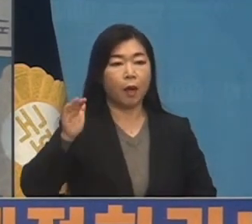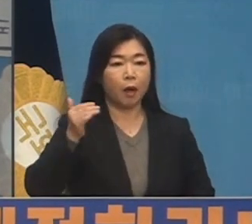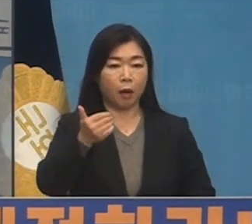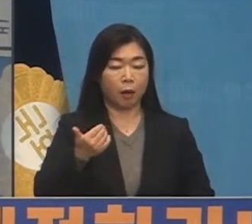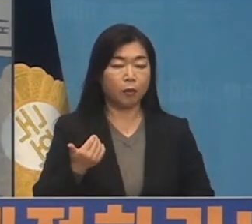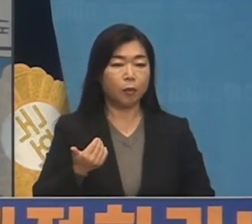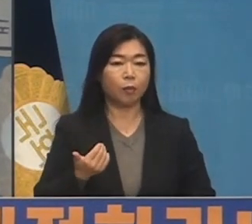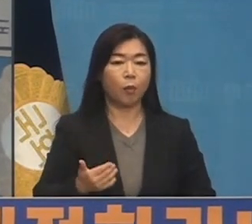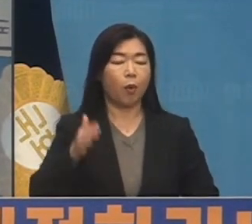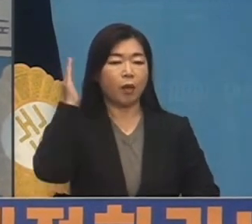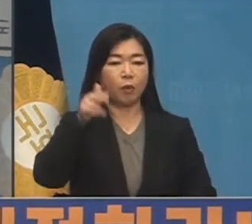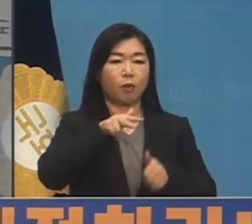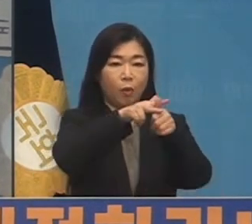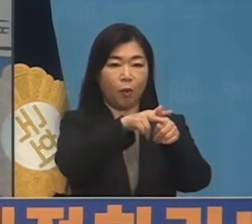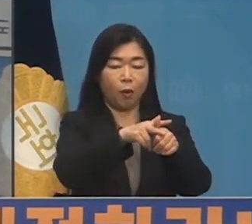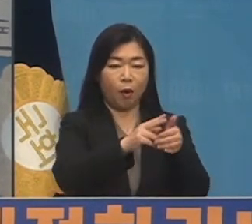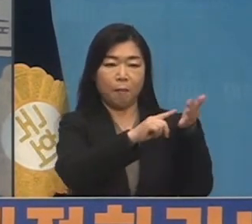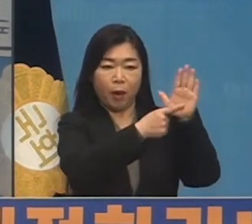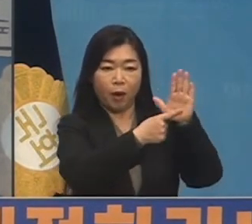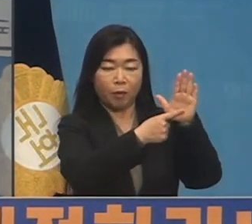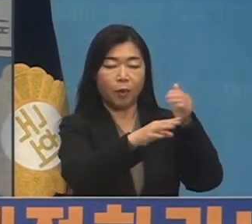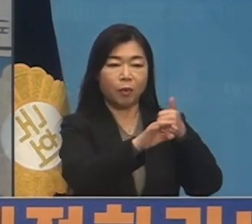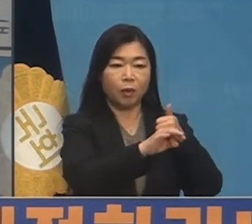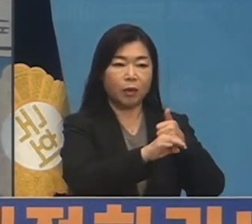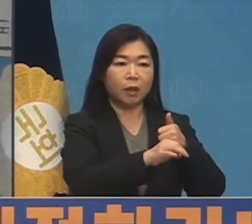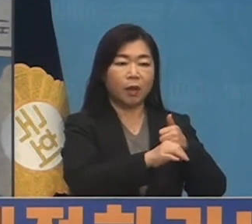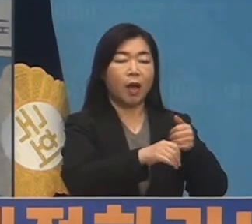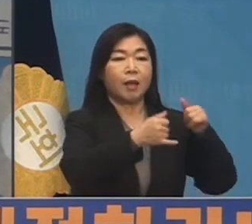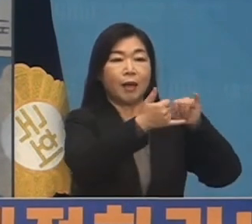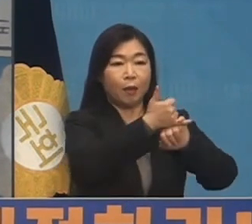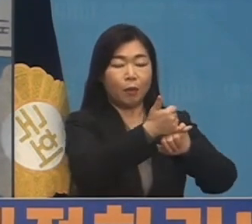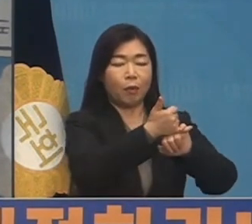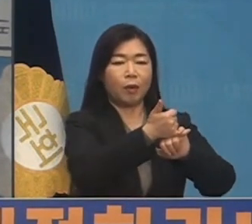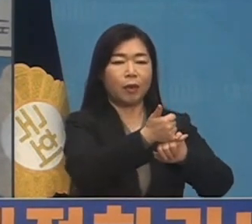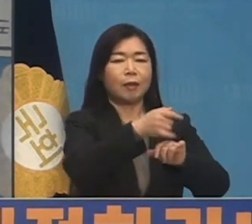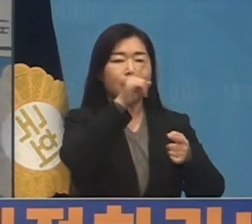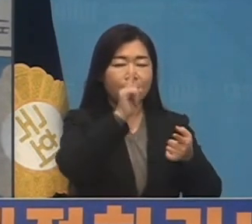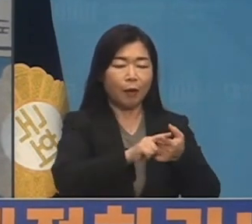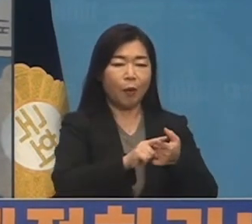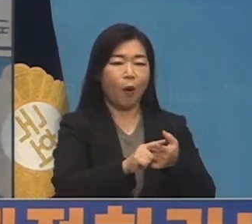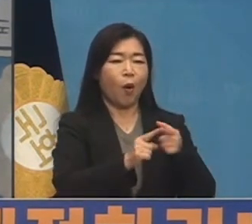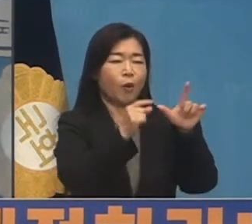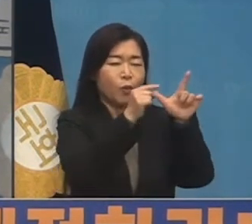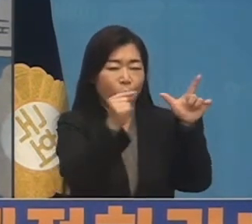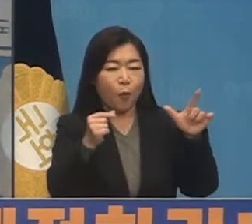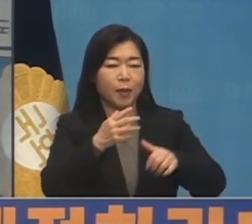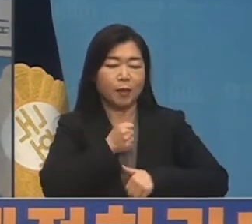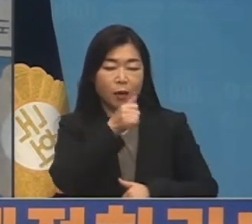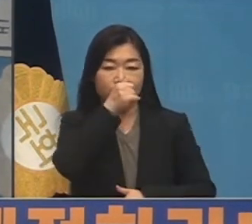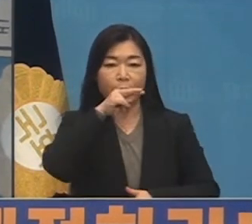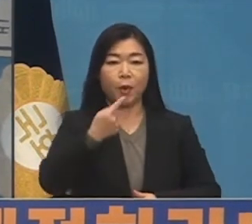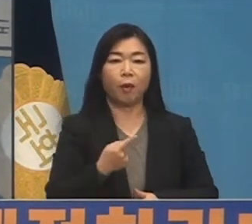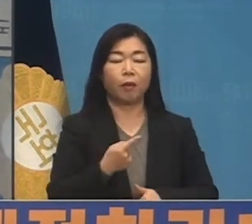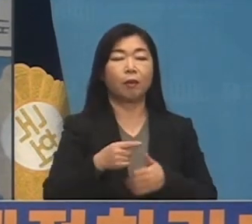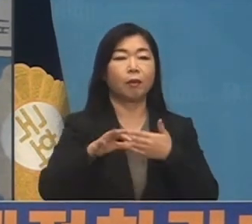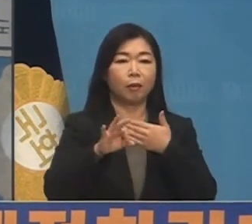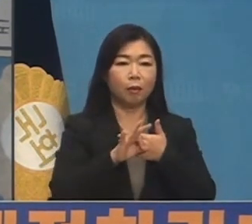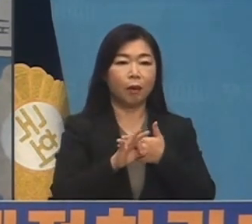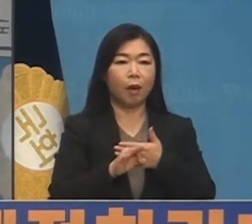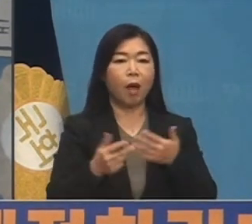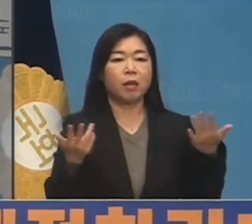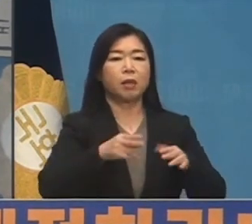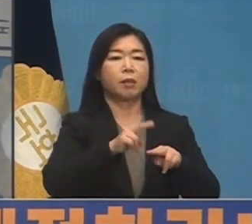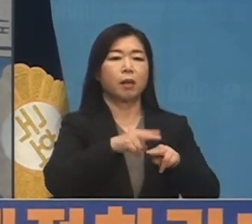앞선 대선들에서 나온 공약들의 반의 반만이라도 지켜졌다면 일자리를 만들겠다는 공약은 이미